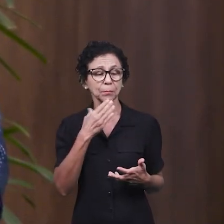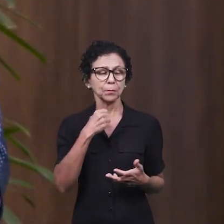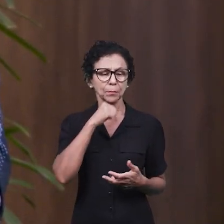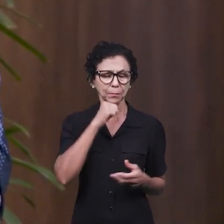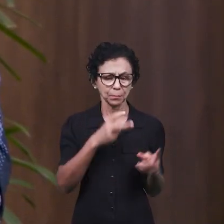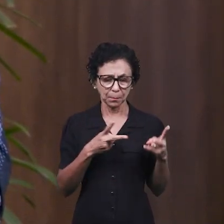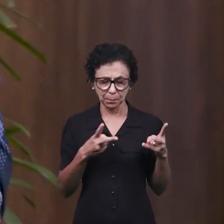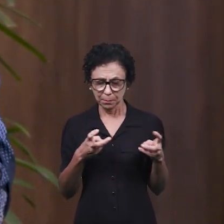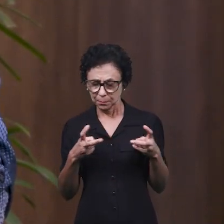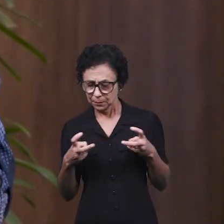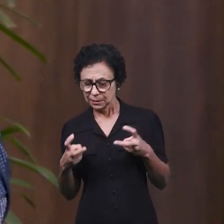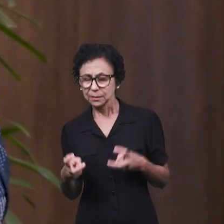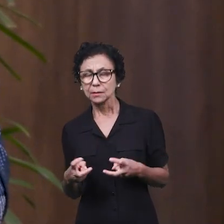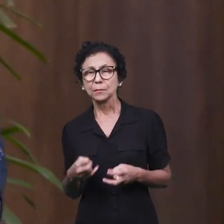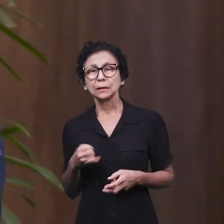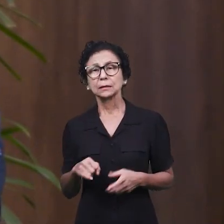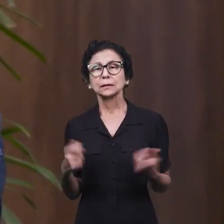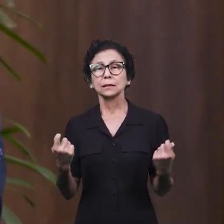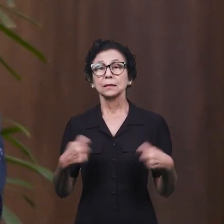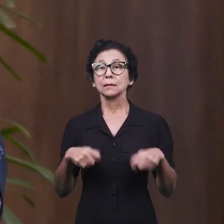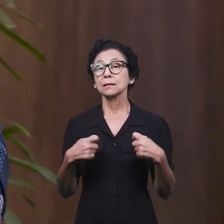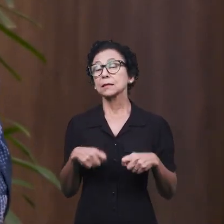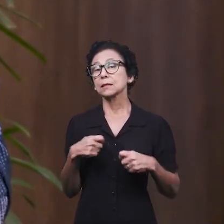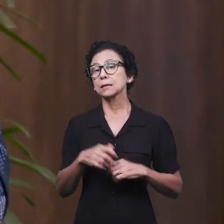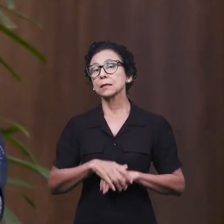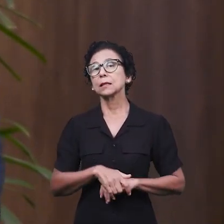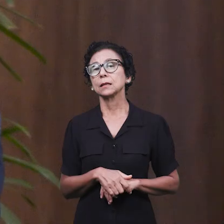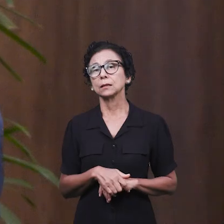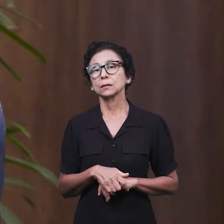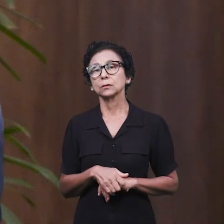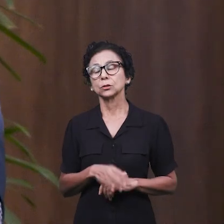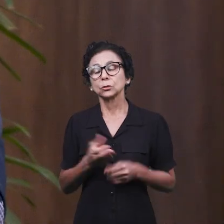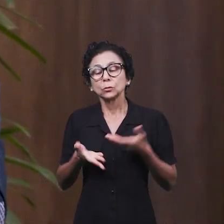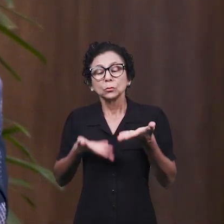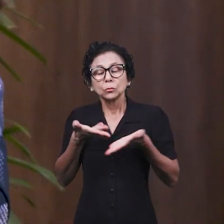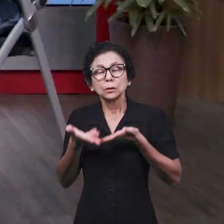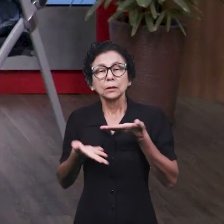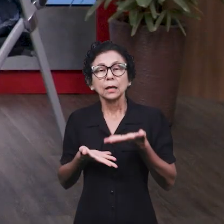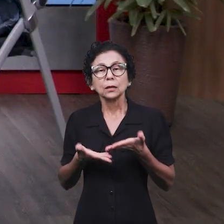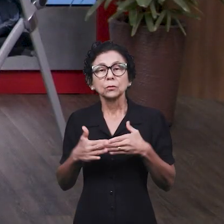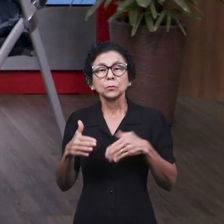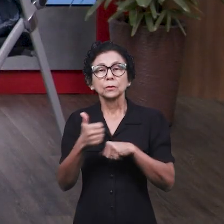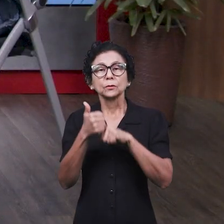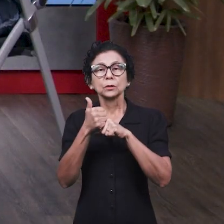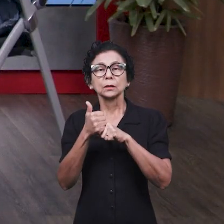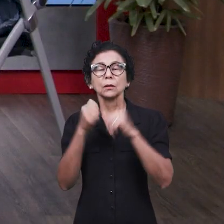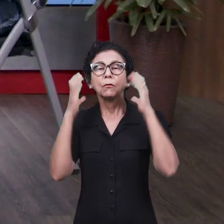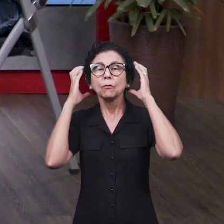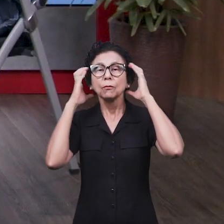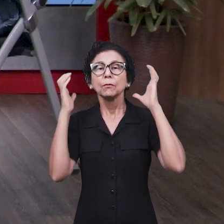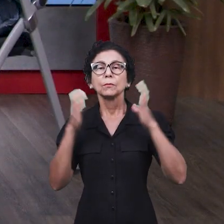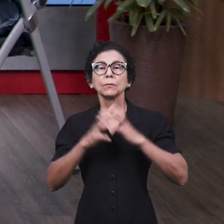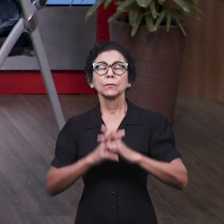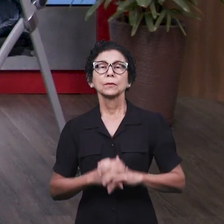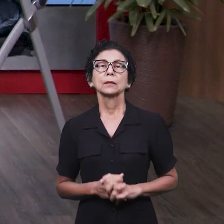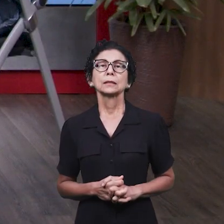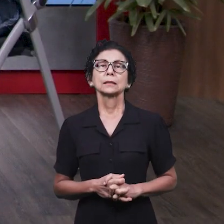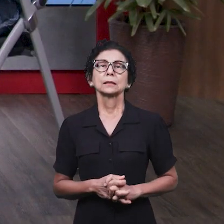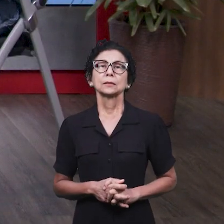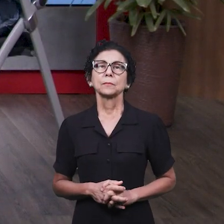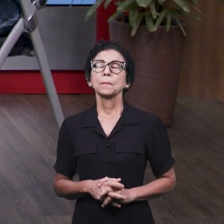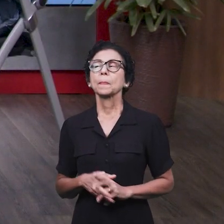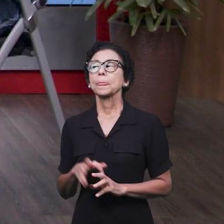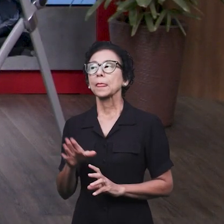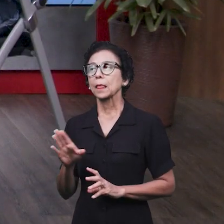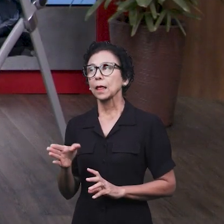verificar se eles necessitam de um atendimento de uma fonoaudióloga? Leonice, pensando ainda no